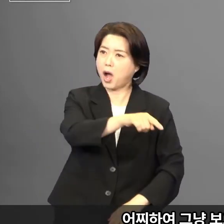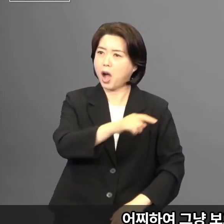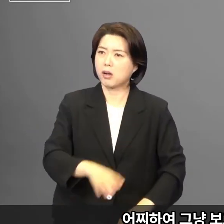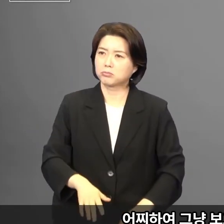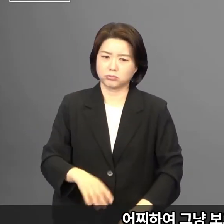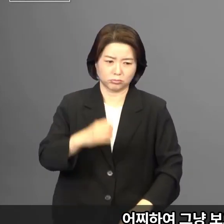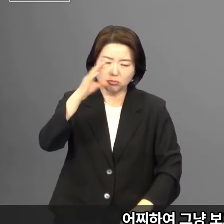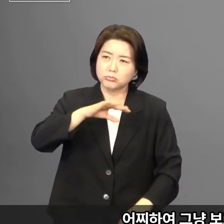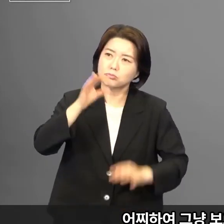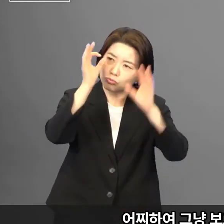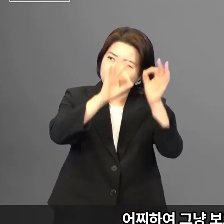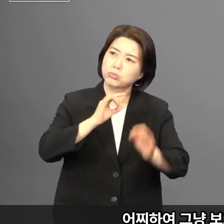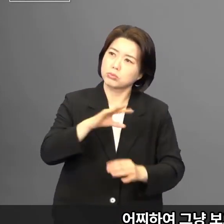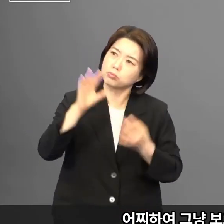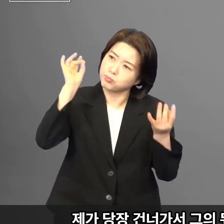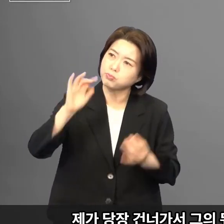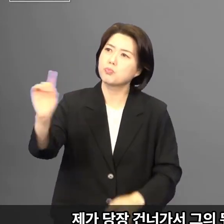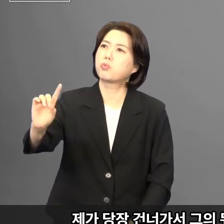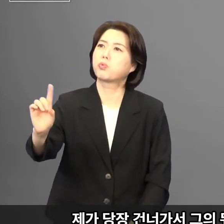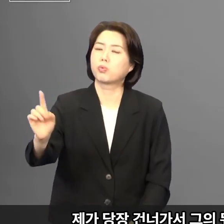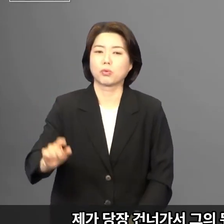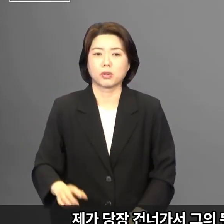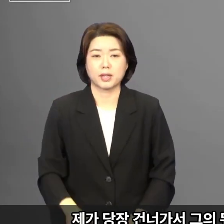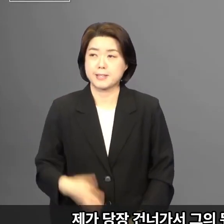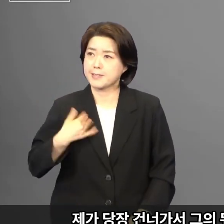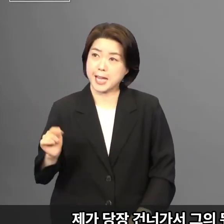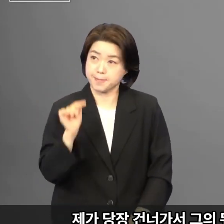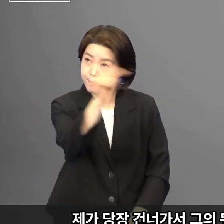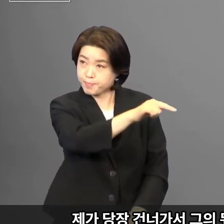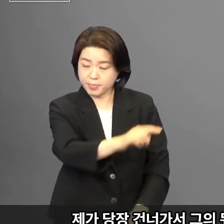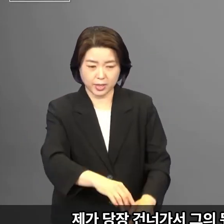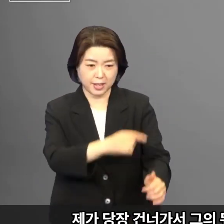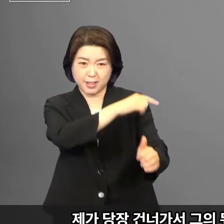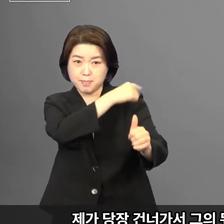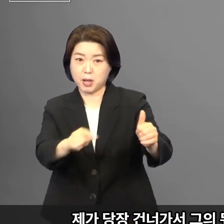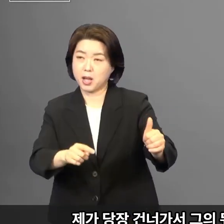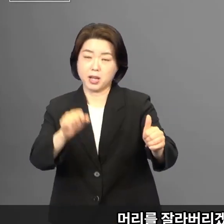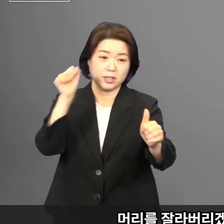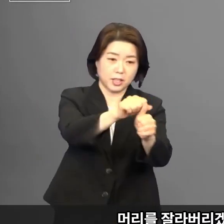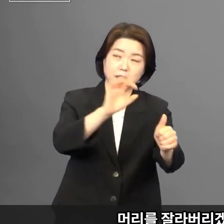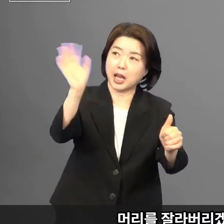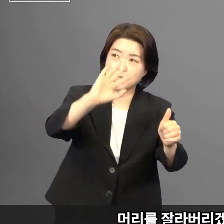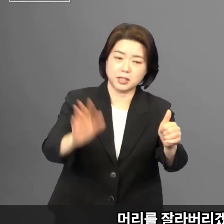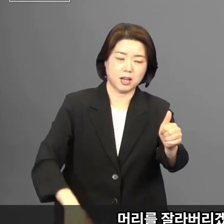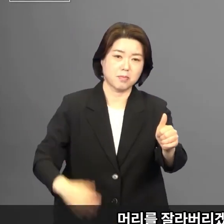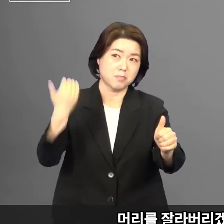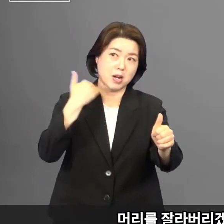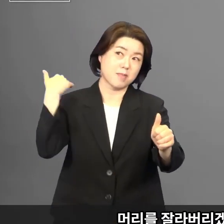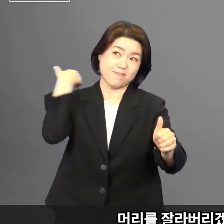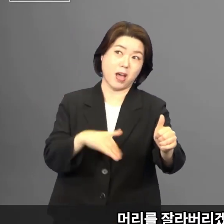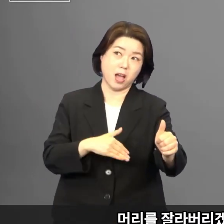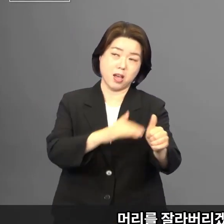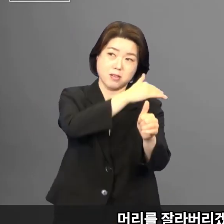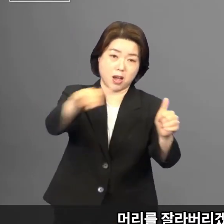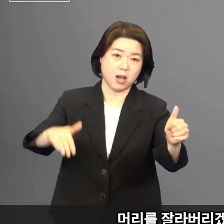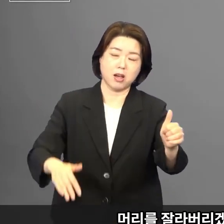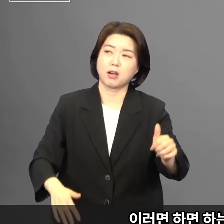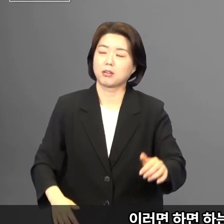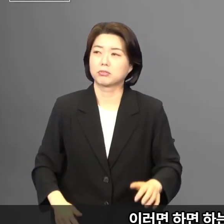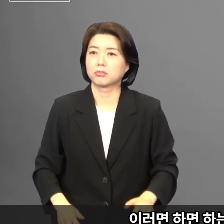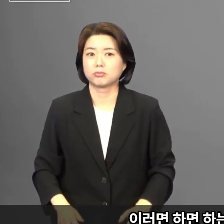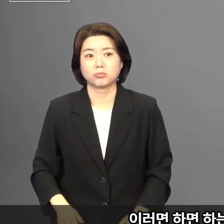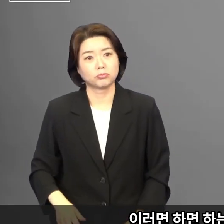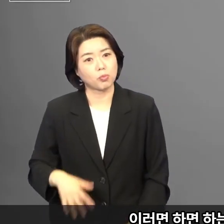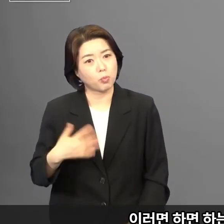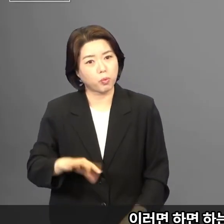그냥 보고만 계십니까? 왕이시여, 제가 당장 건너가서 그의 뒤통수를 때리겠습니다가 아니라 머리를 잘라버리겠대요. 무서운 사람이에요.